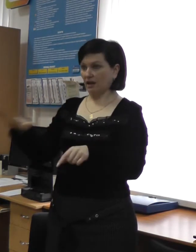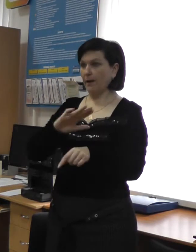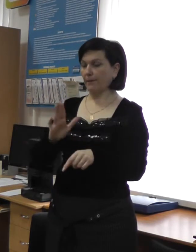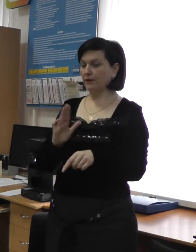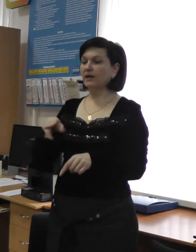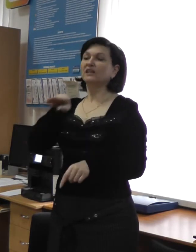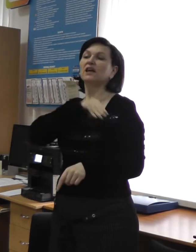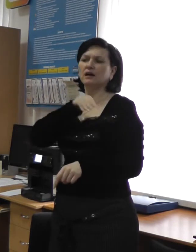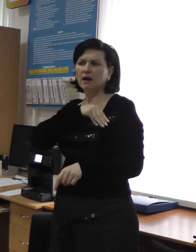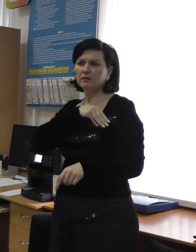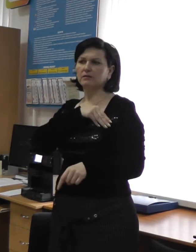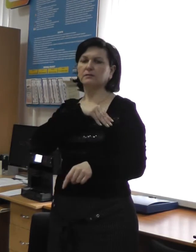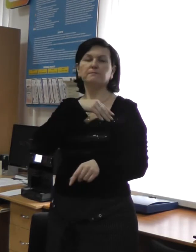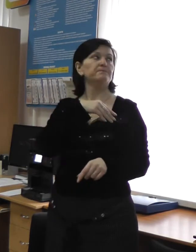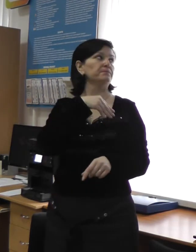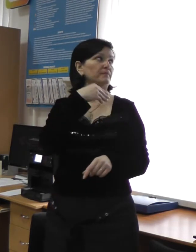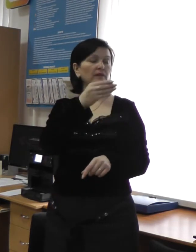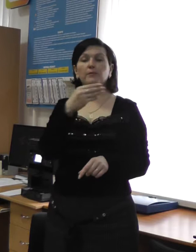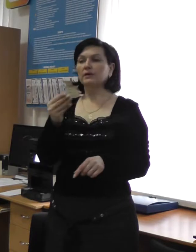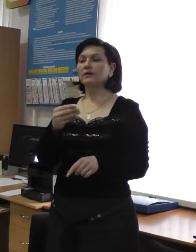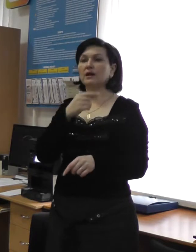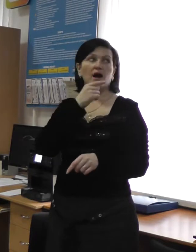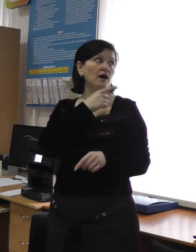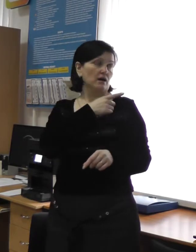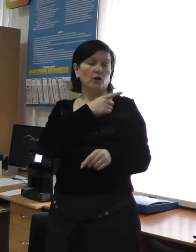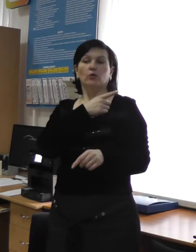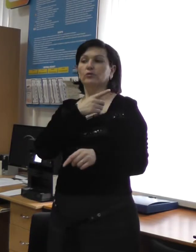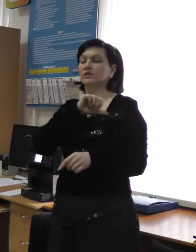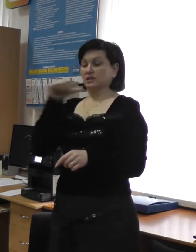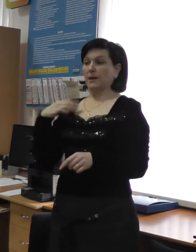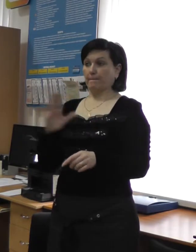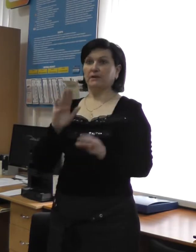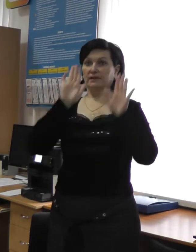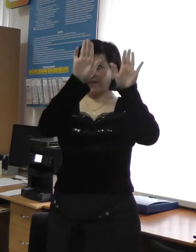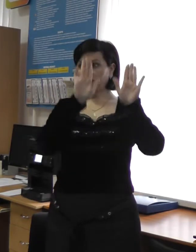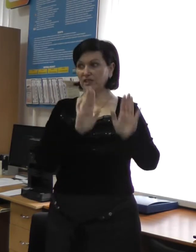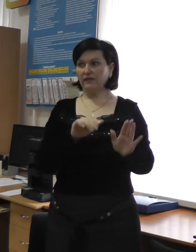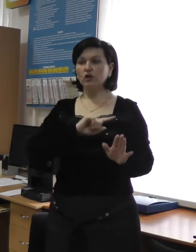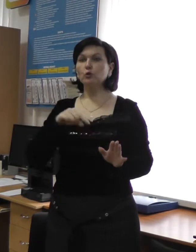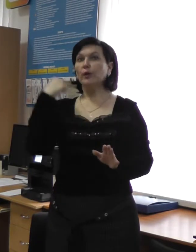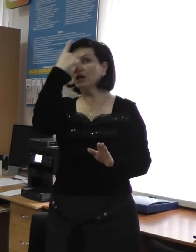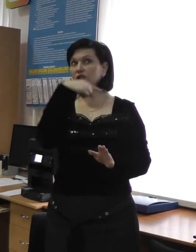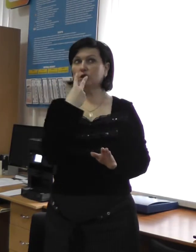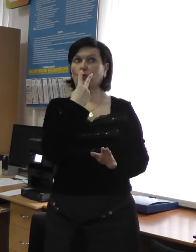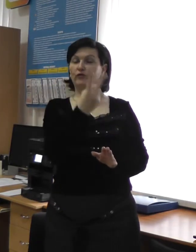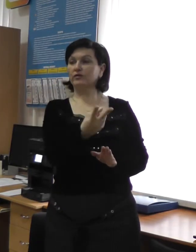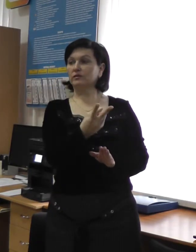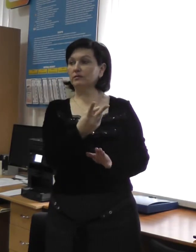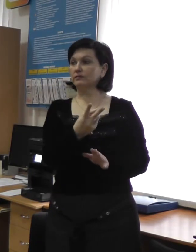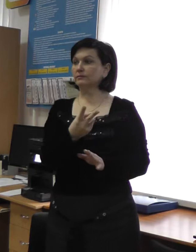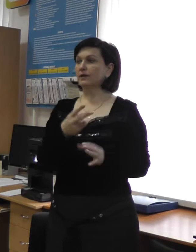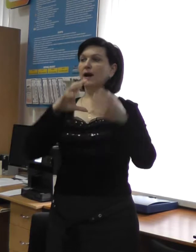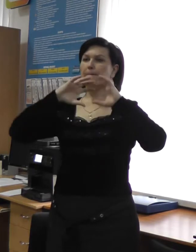получившие награды различных достоинств. Никифораки сам посетил выставку, чтобы лично ознакомиться с достижениями